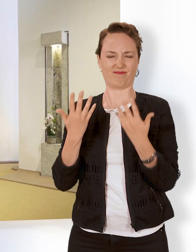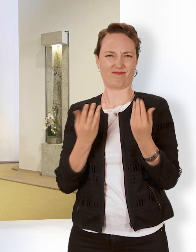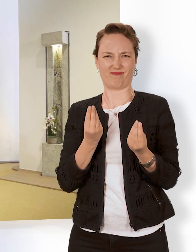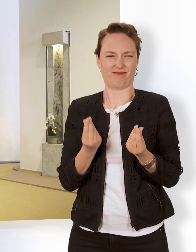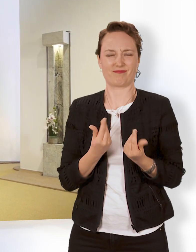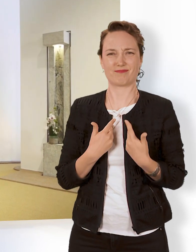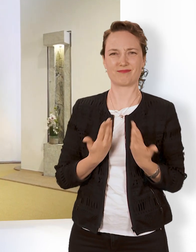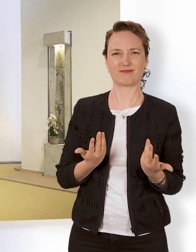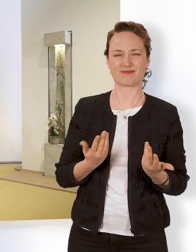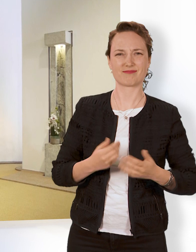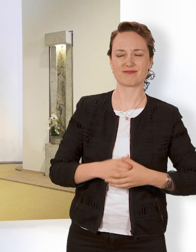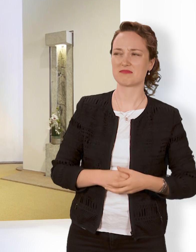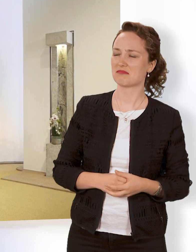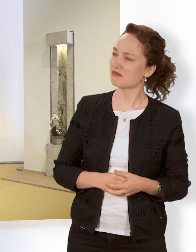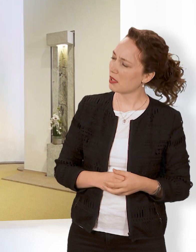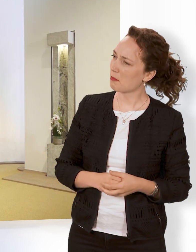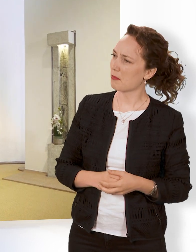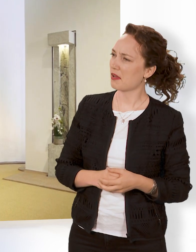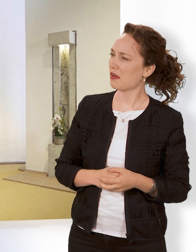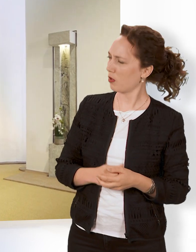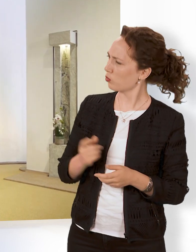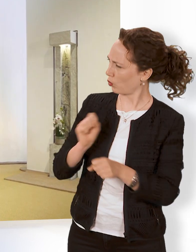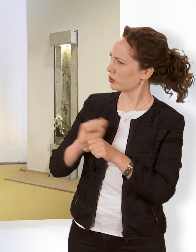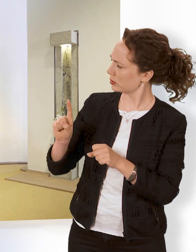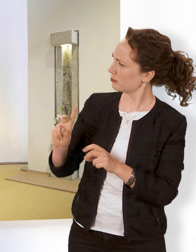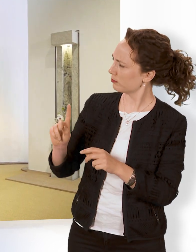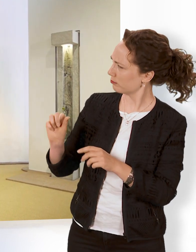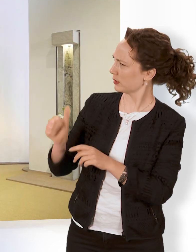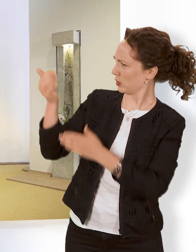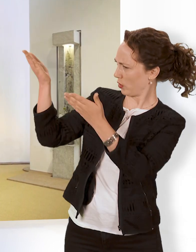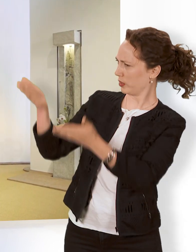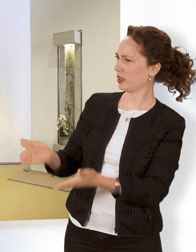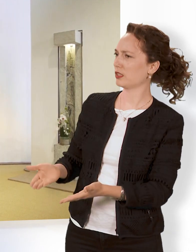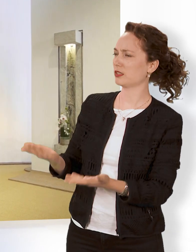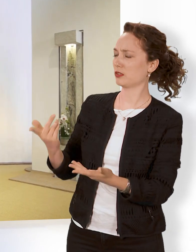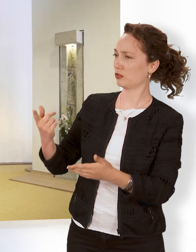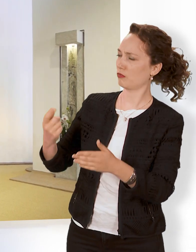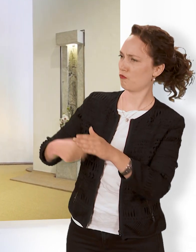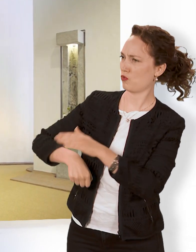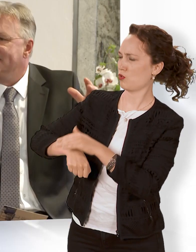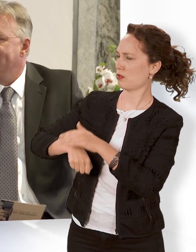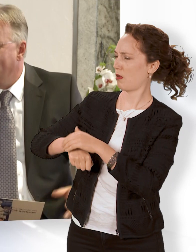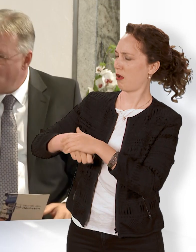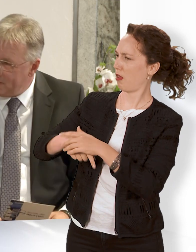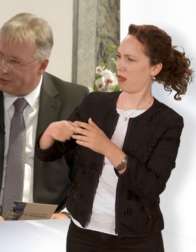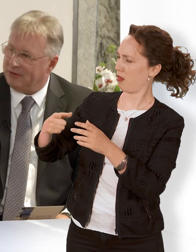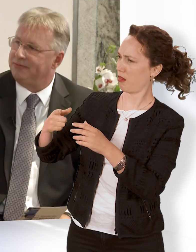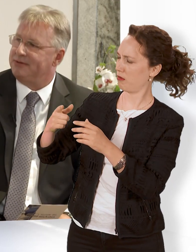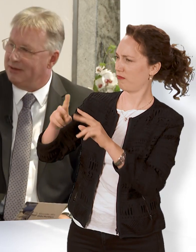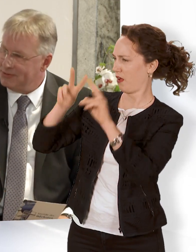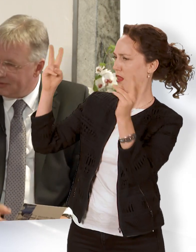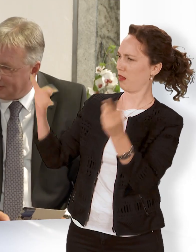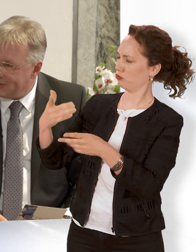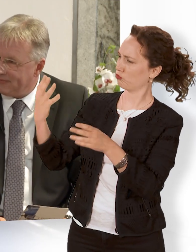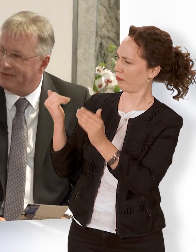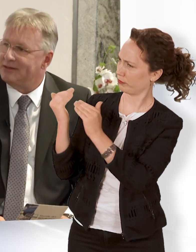ja. Aber Sie sind doch was ganz Besonderes und Sie haben es im Olymp des Fußballhimmels bis ganz nach oben geschafft.